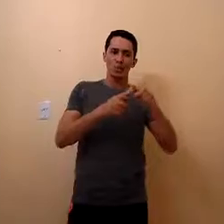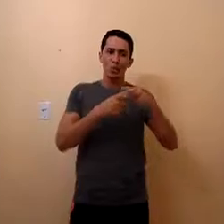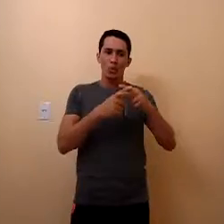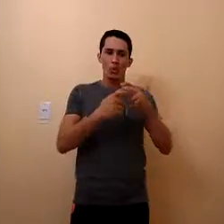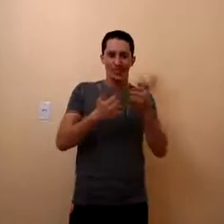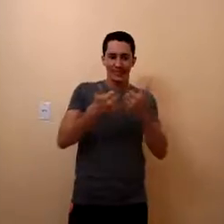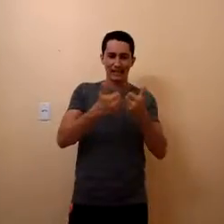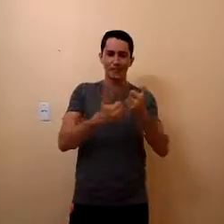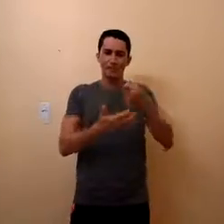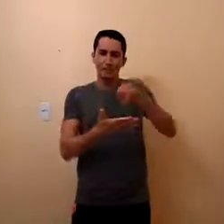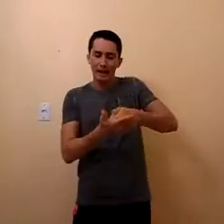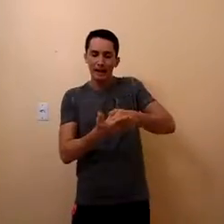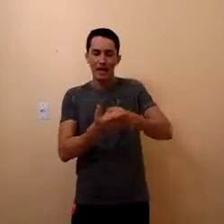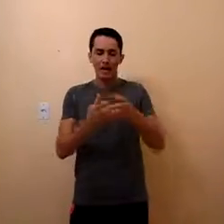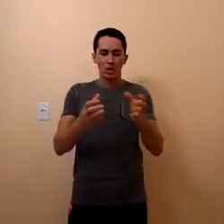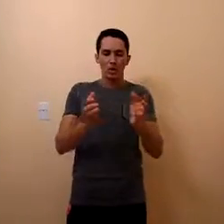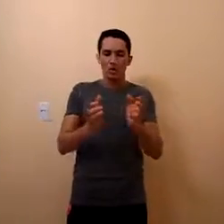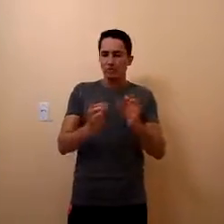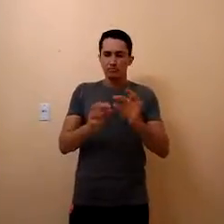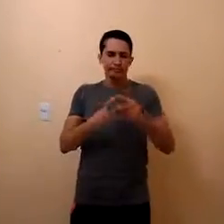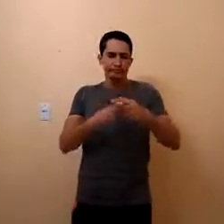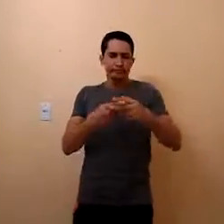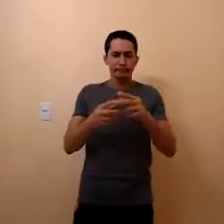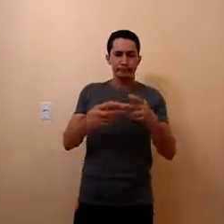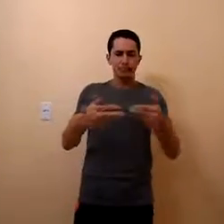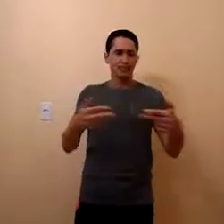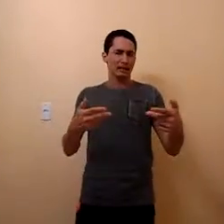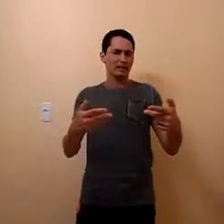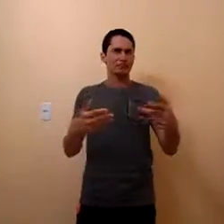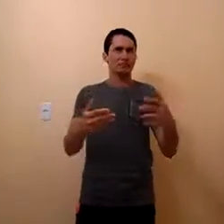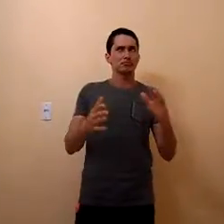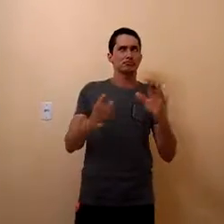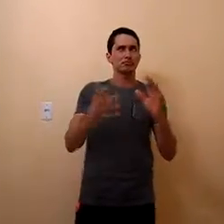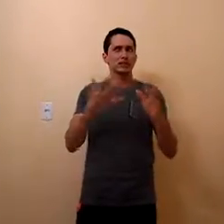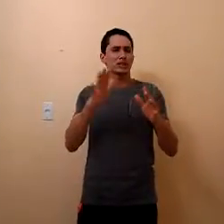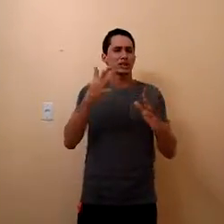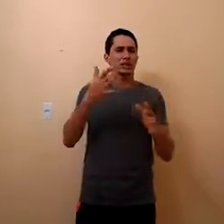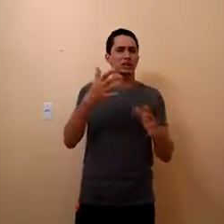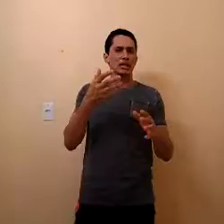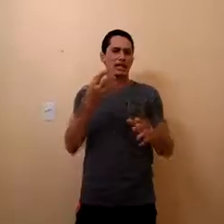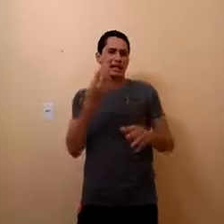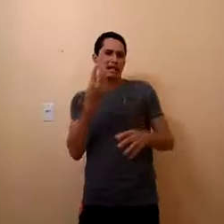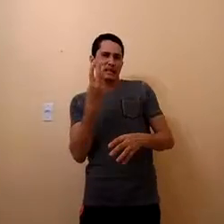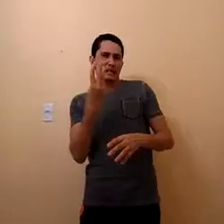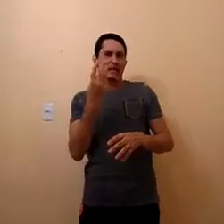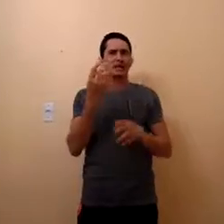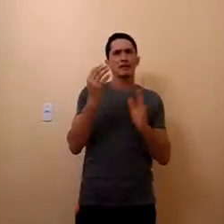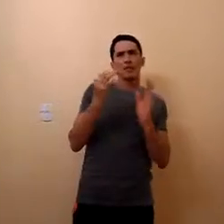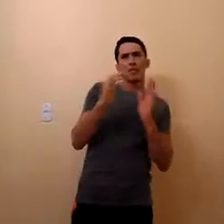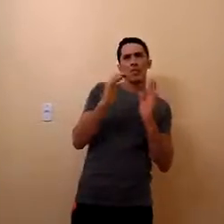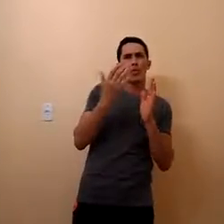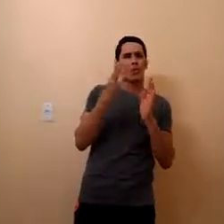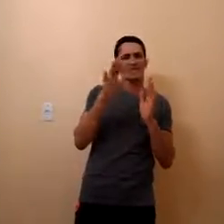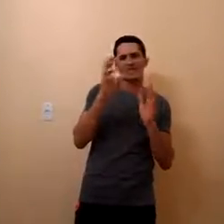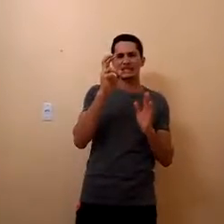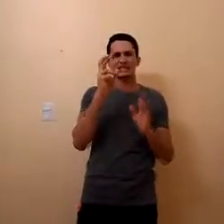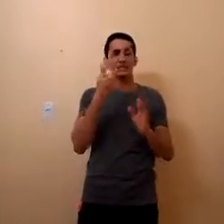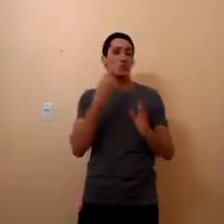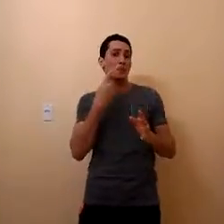pagar por um kit. A conversão está custando em torno de 3 mil a 5 mil reais. E o cuidado que você